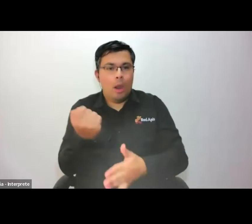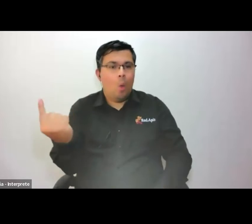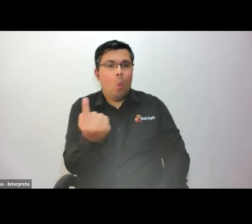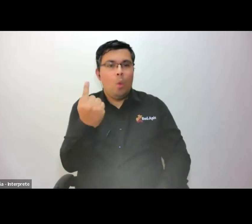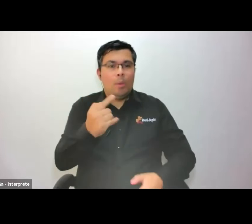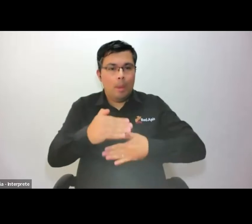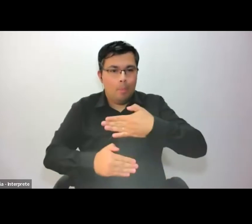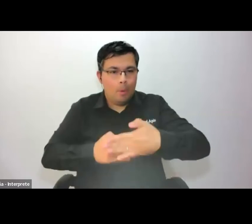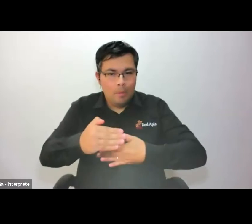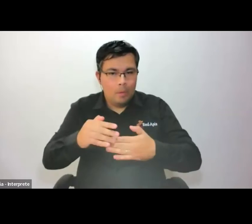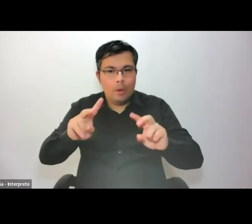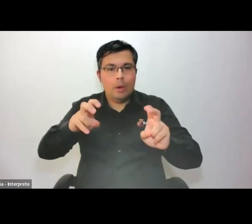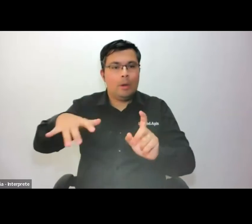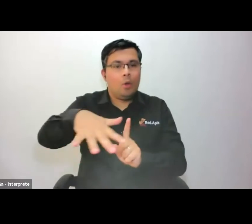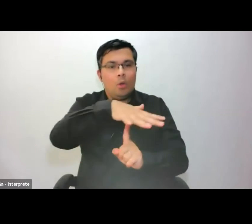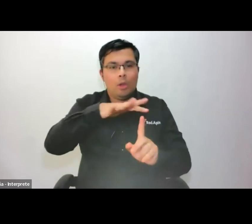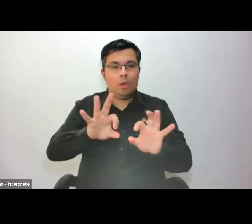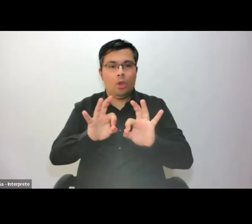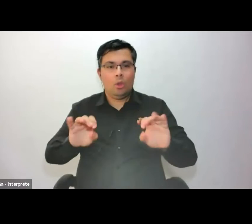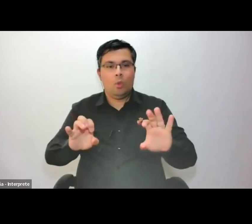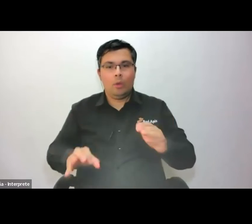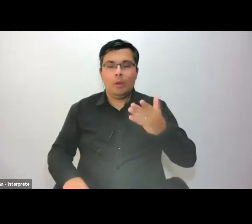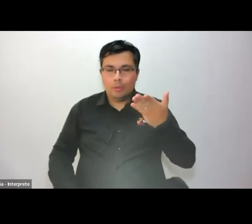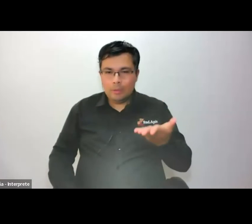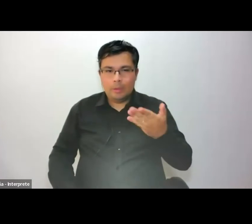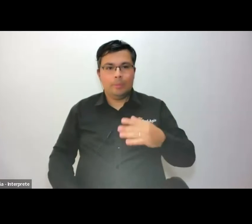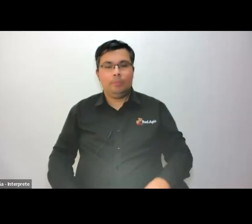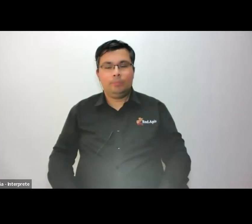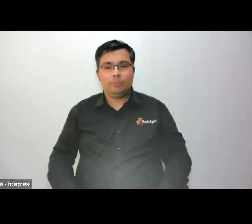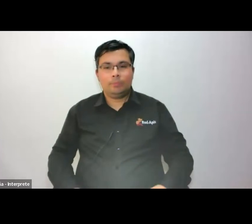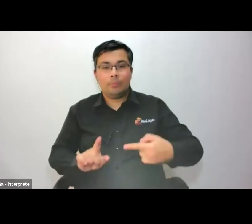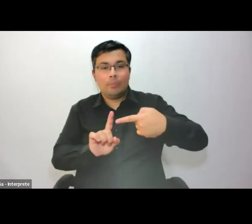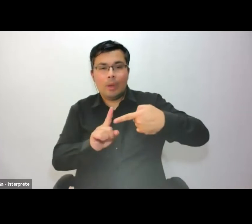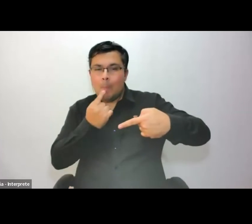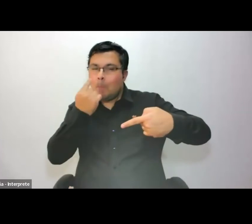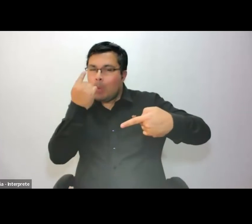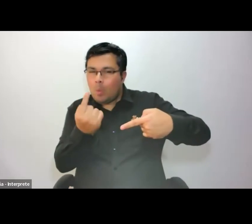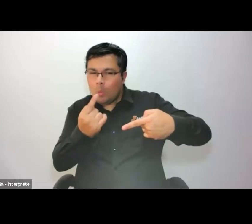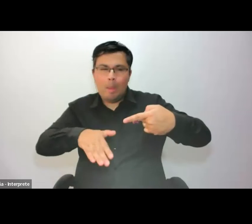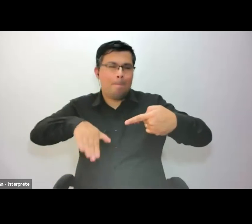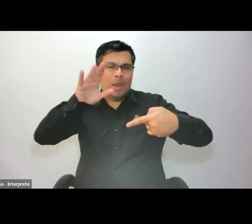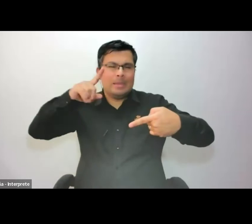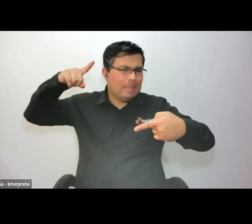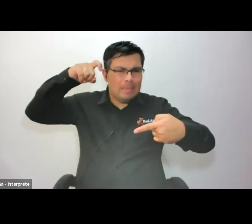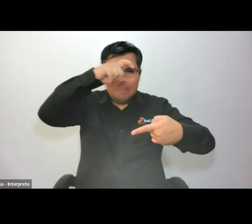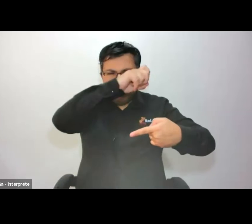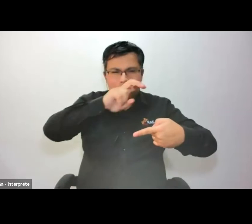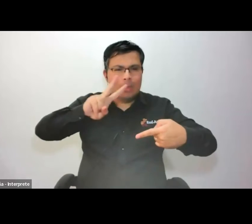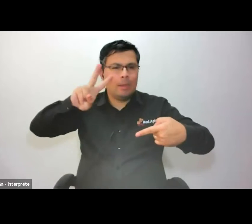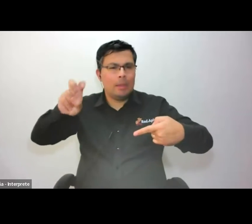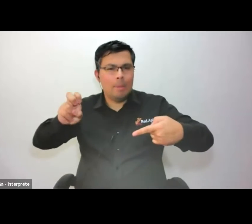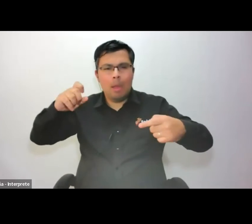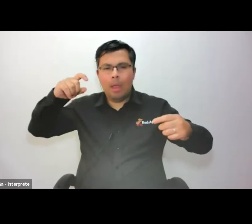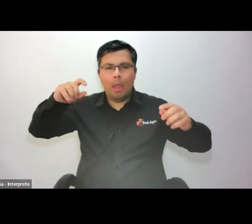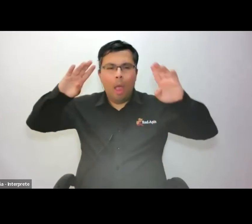contexto educativo? Ya, esto es una de las preguntas más complejas en relación a el autismo.